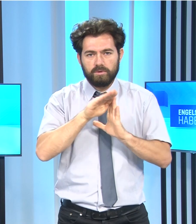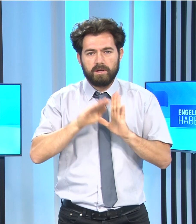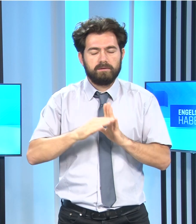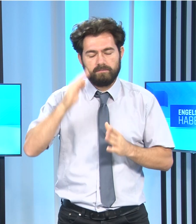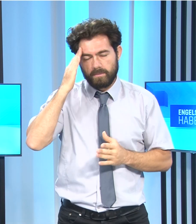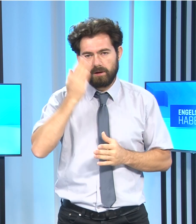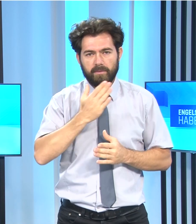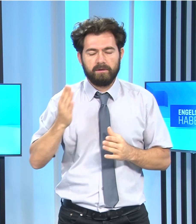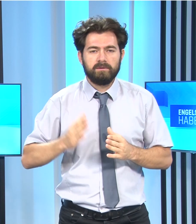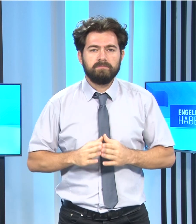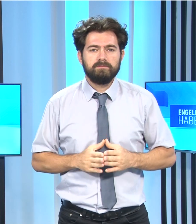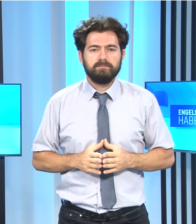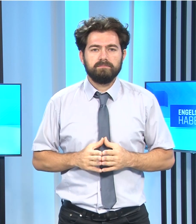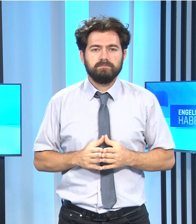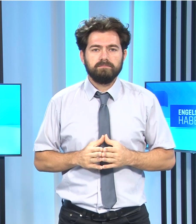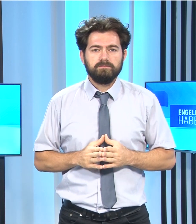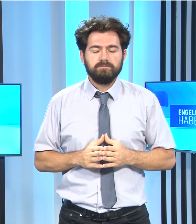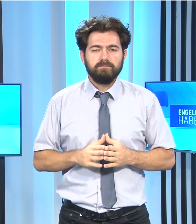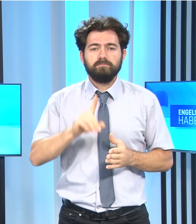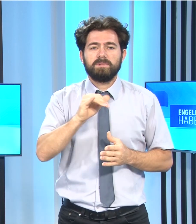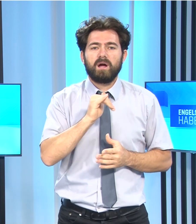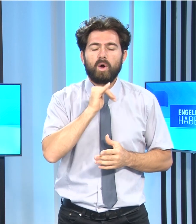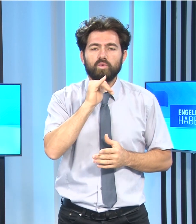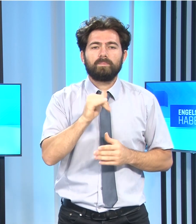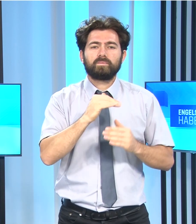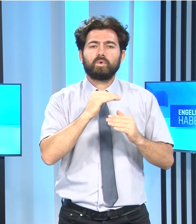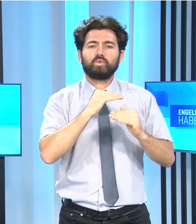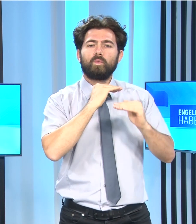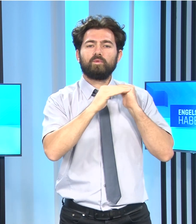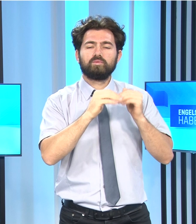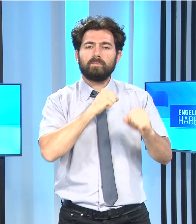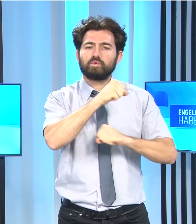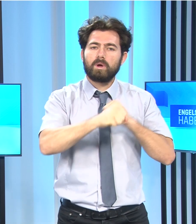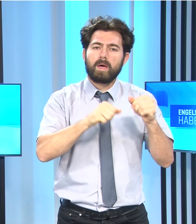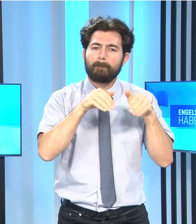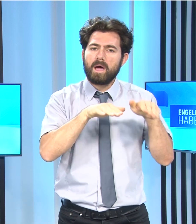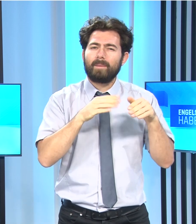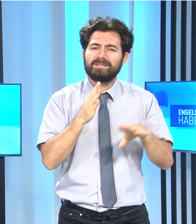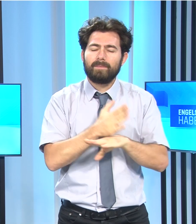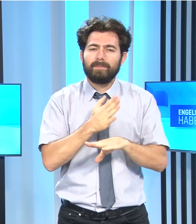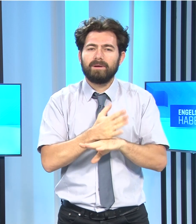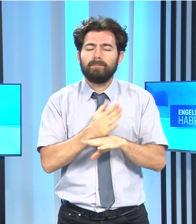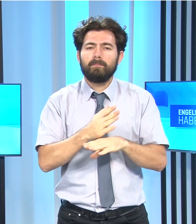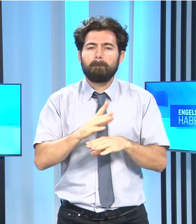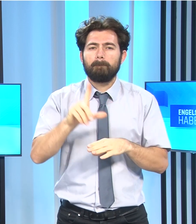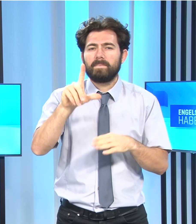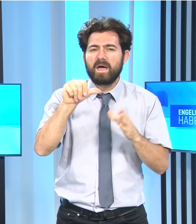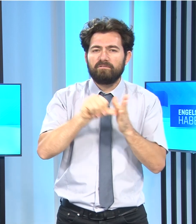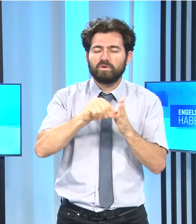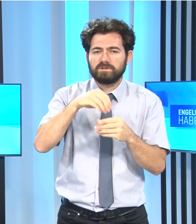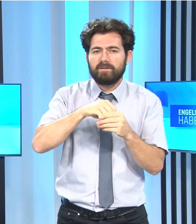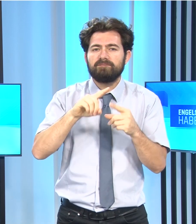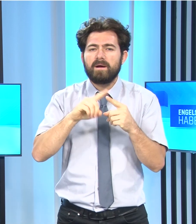Engelsiz Haber Bülteni'nden merhaba. 1 Ağustos Toplumsal Direniş Bayramı dolayısıyla